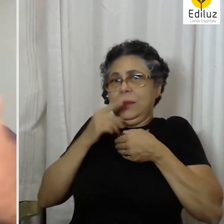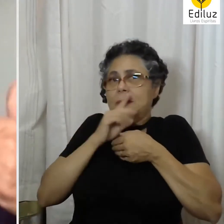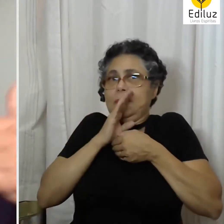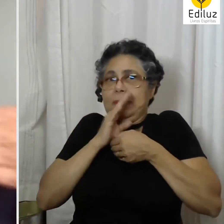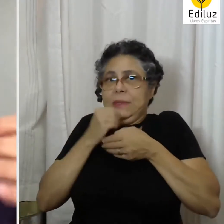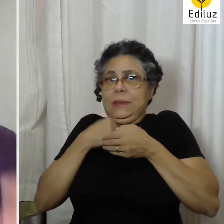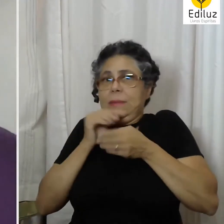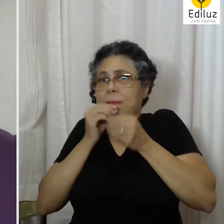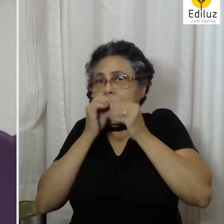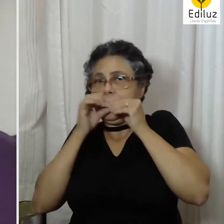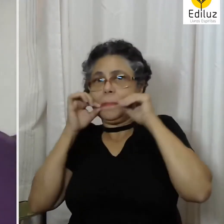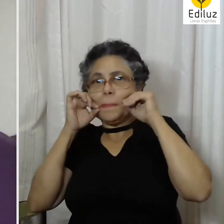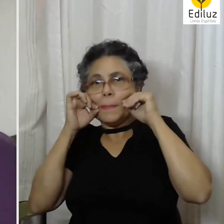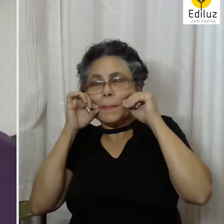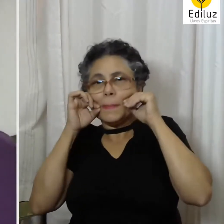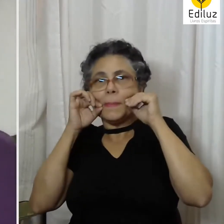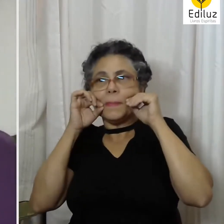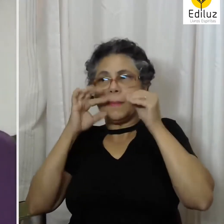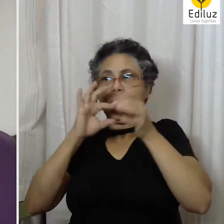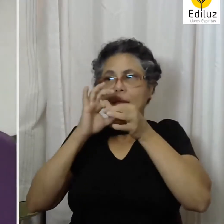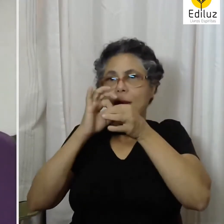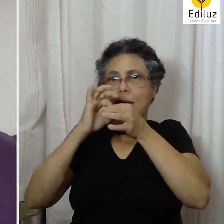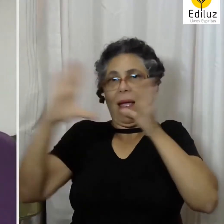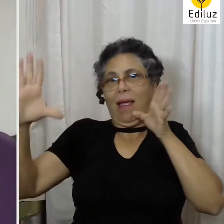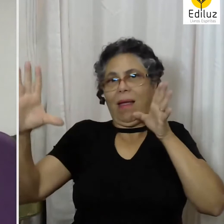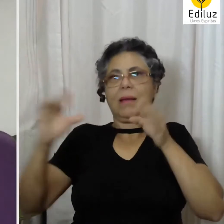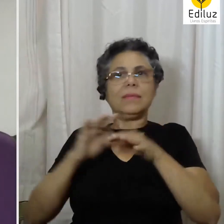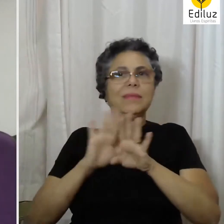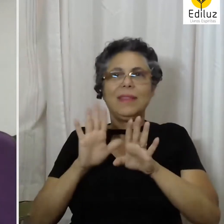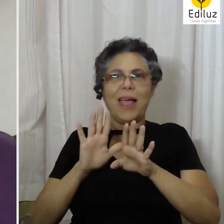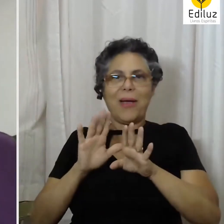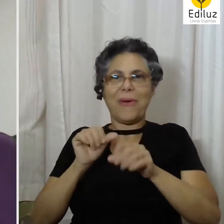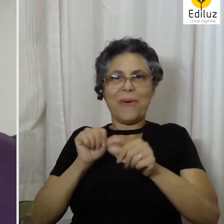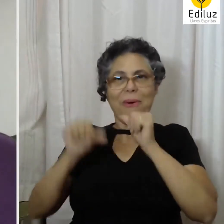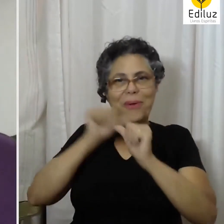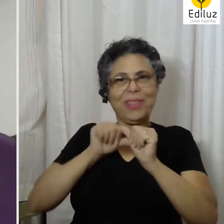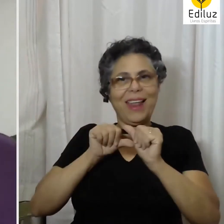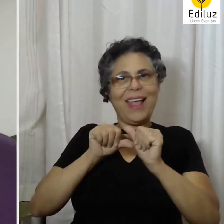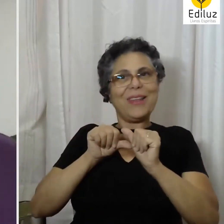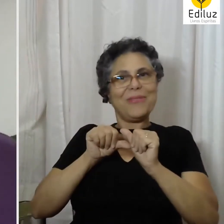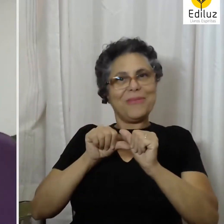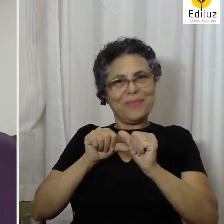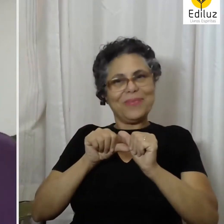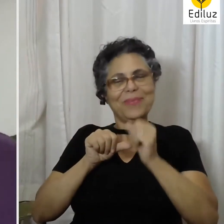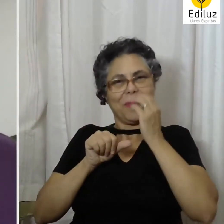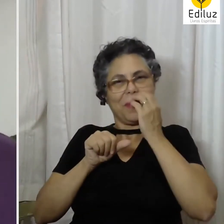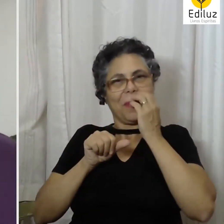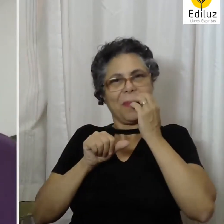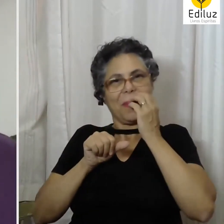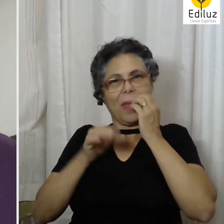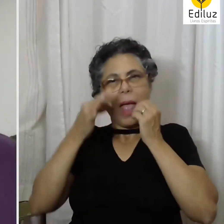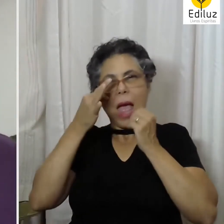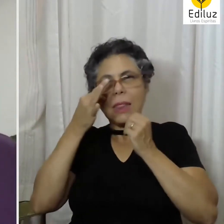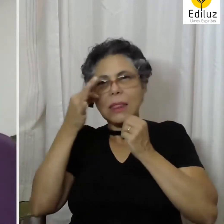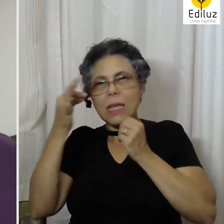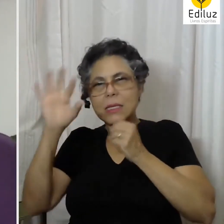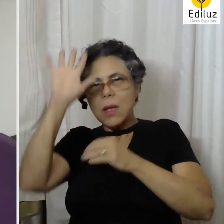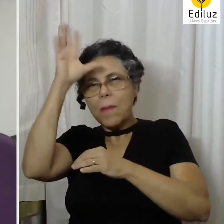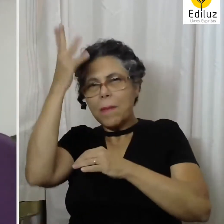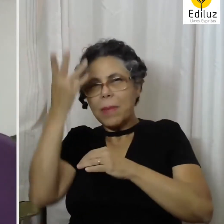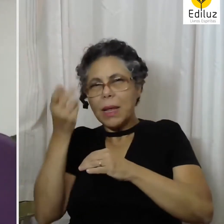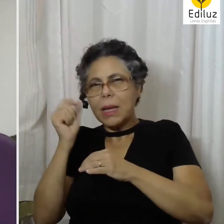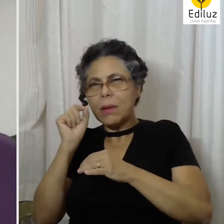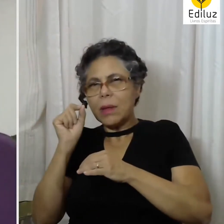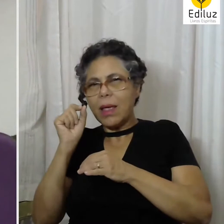e desconectar-me. Pelo contrário, é exatamente o oposto. Atenção plena, eu